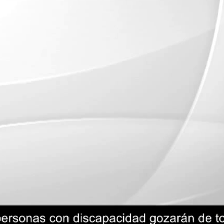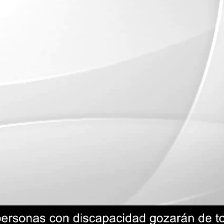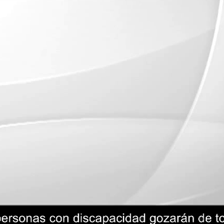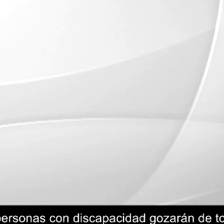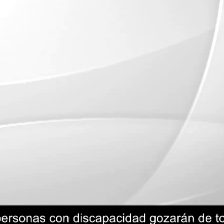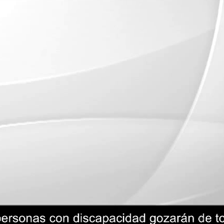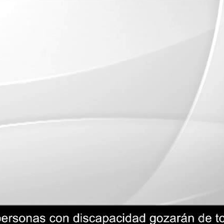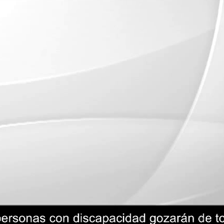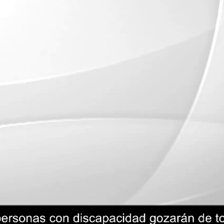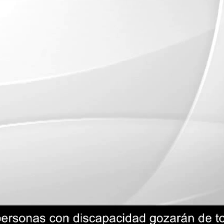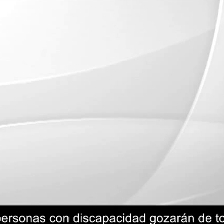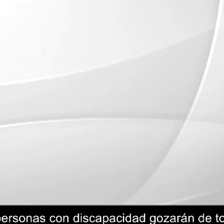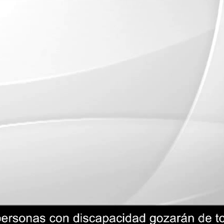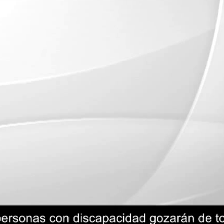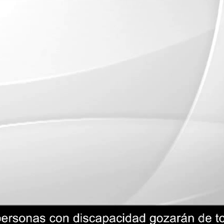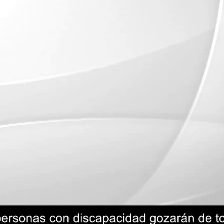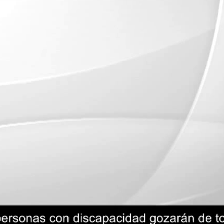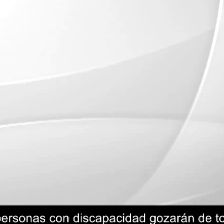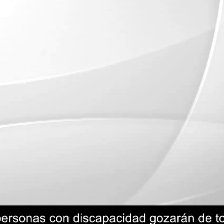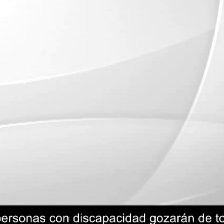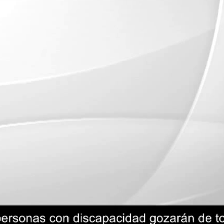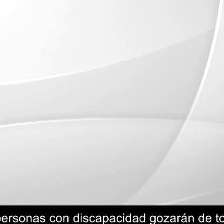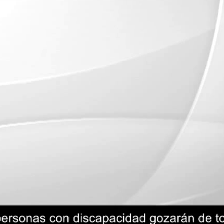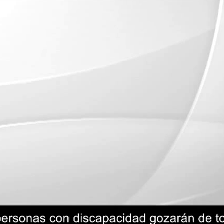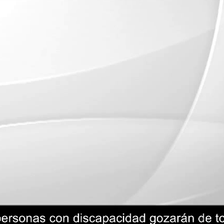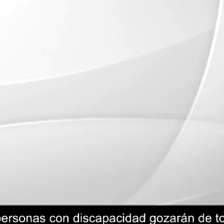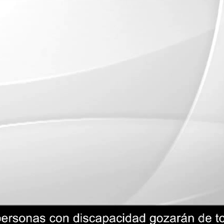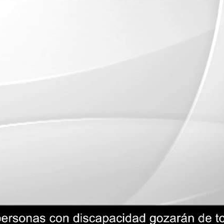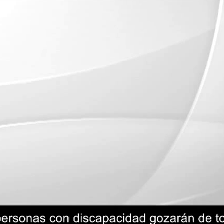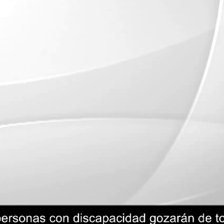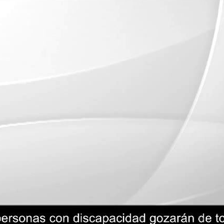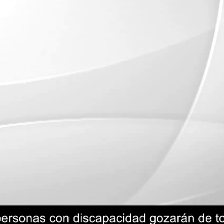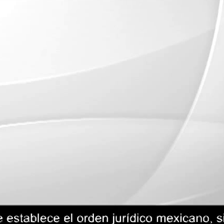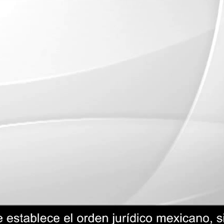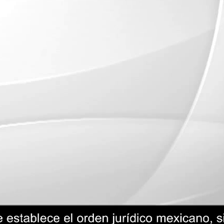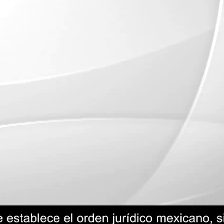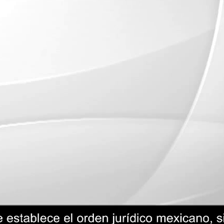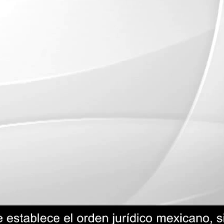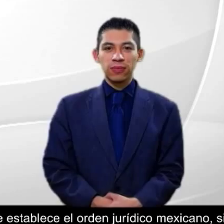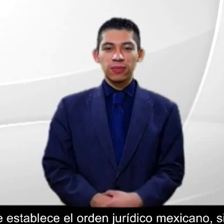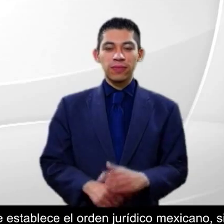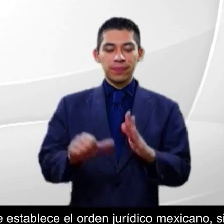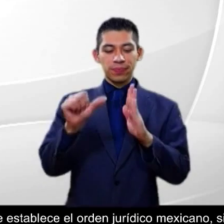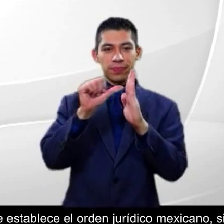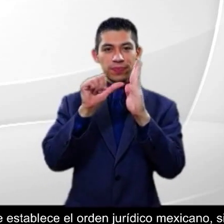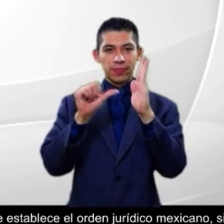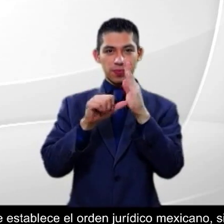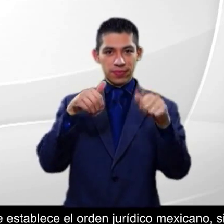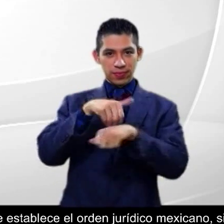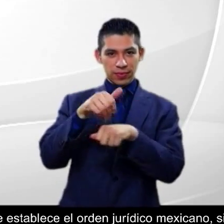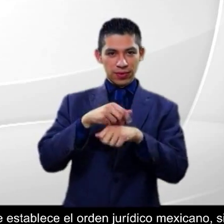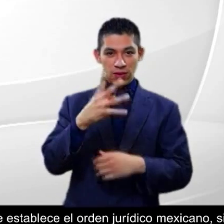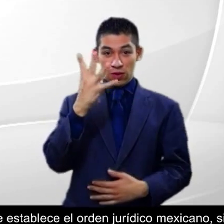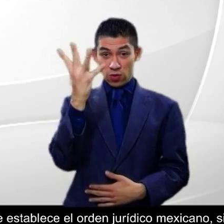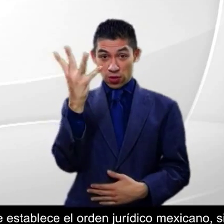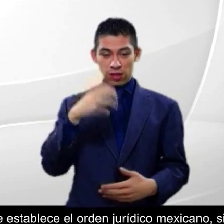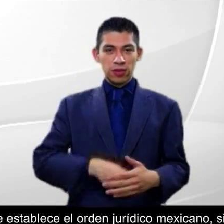Artículo 4 Las personas con discapacidad gozarán de todos los derechos que establece el orden jurídico mexicano Sin